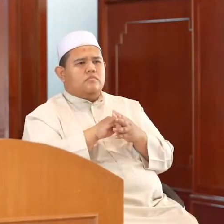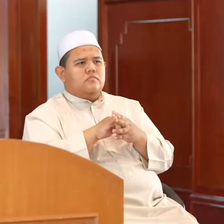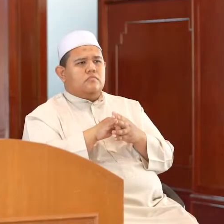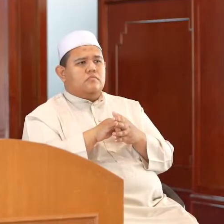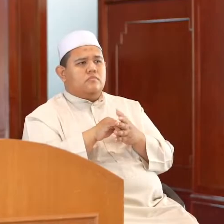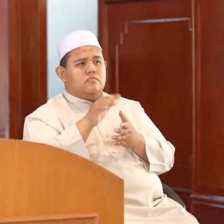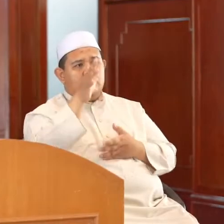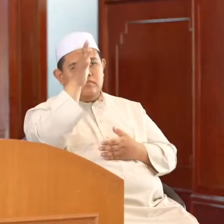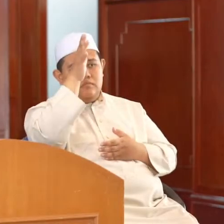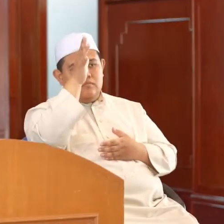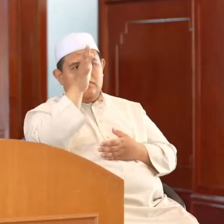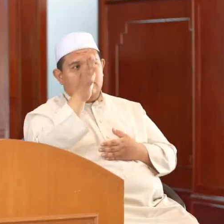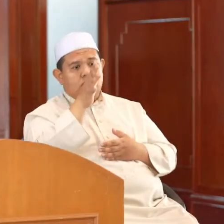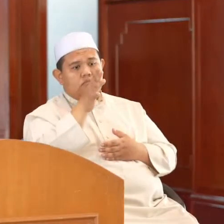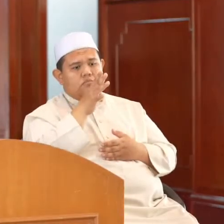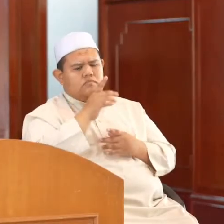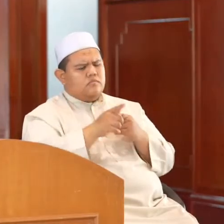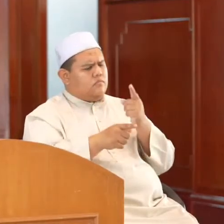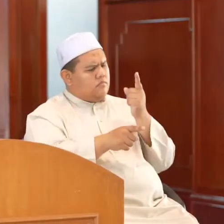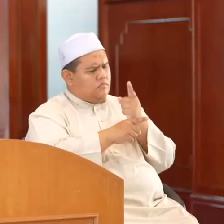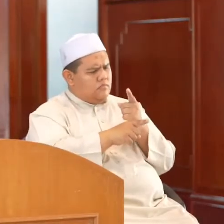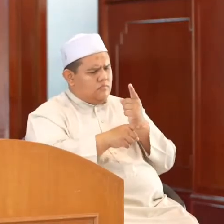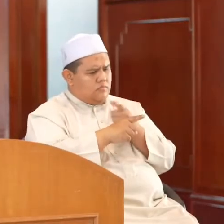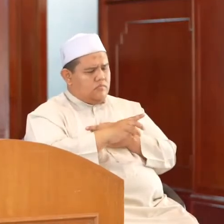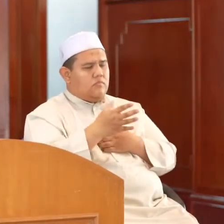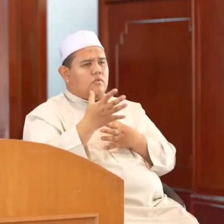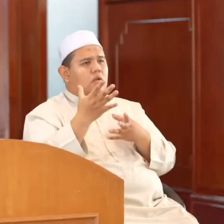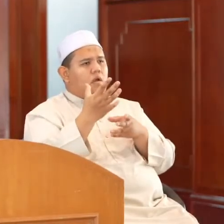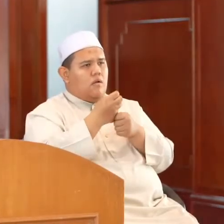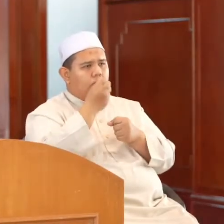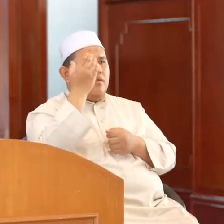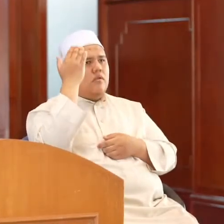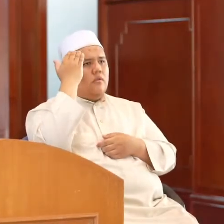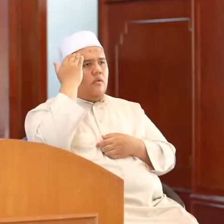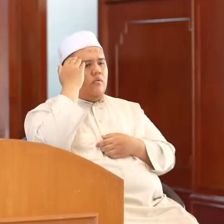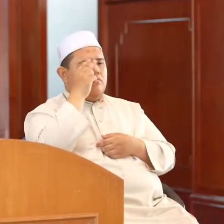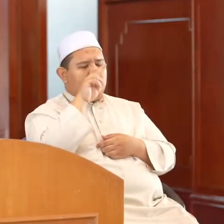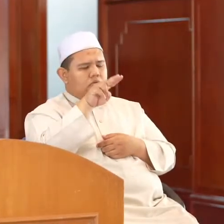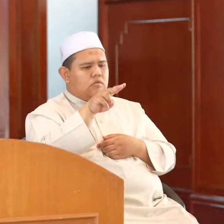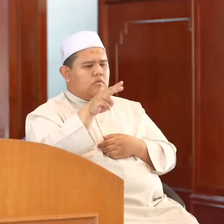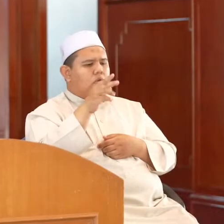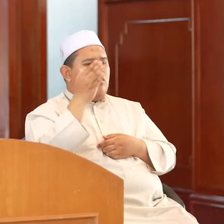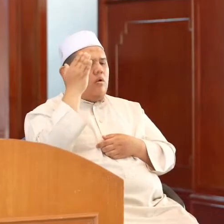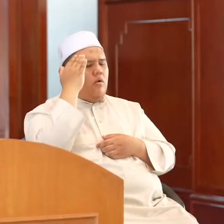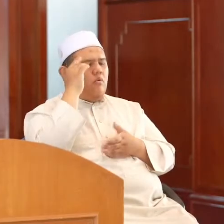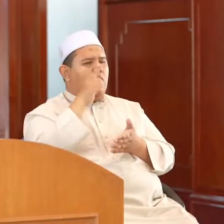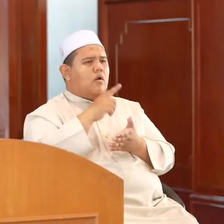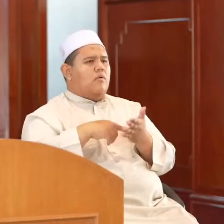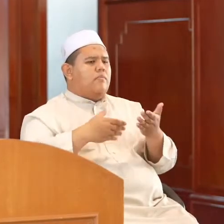Ibu bapa yang alert, dia akan tengok anak dia.